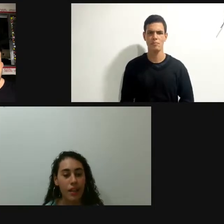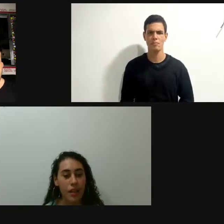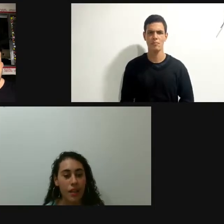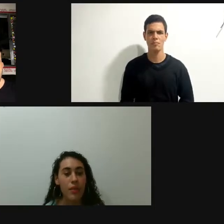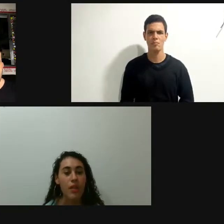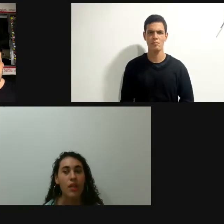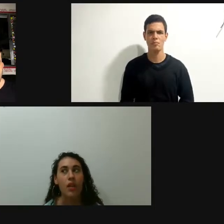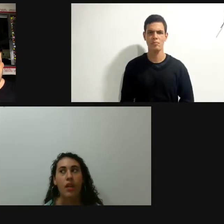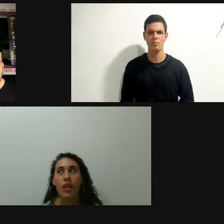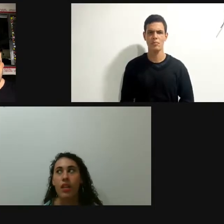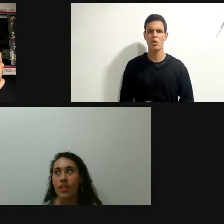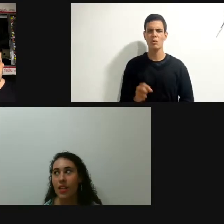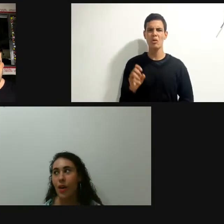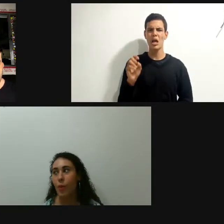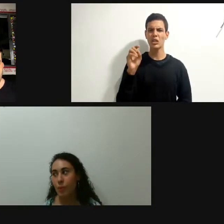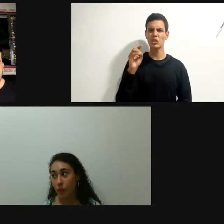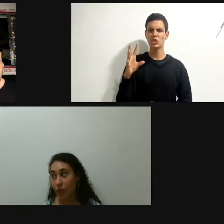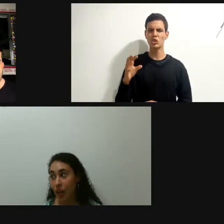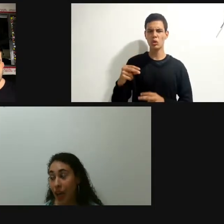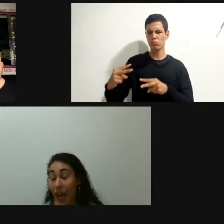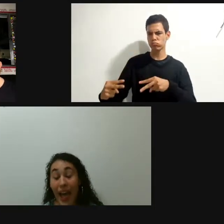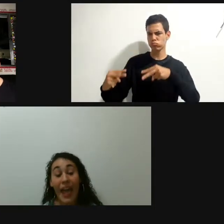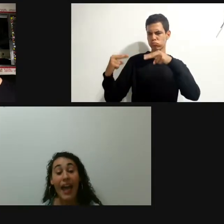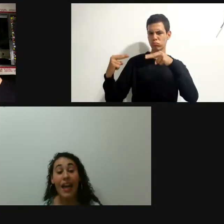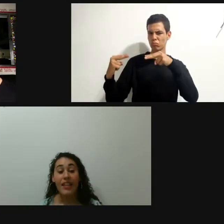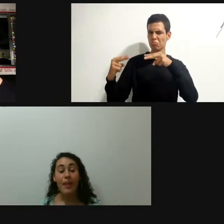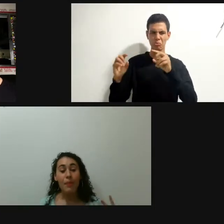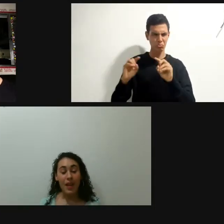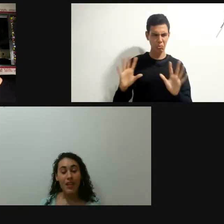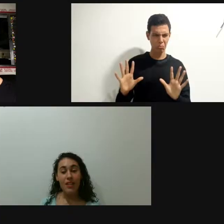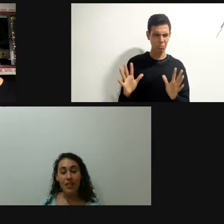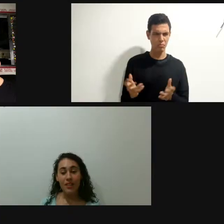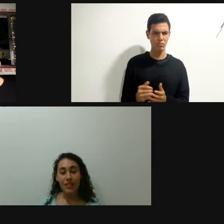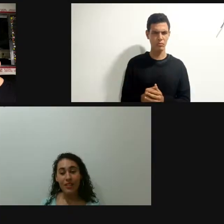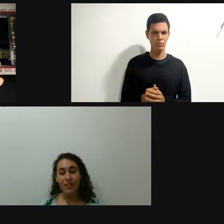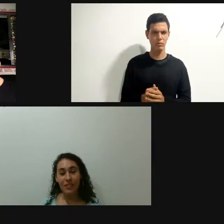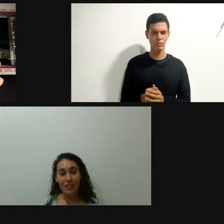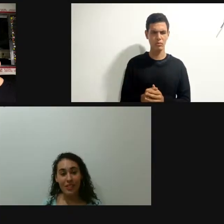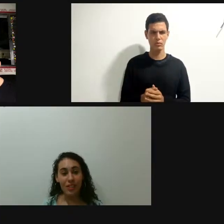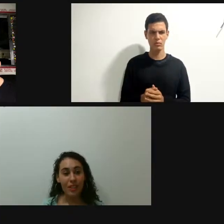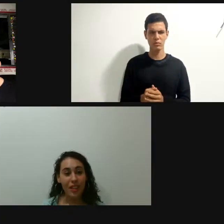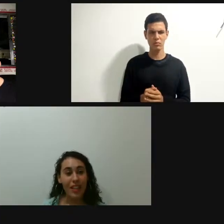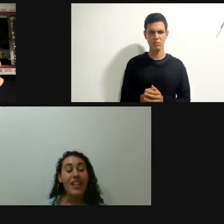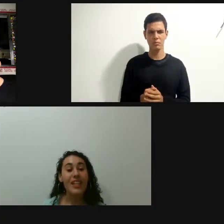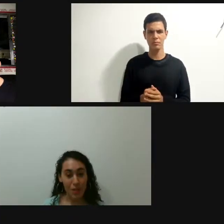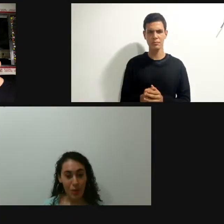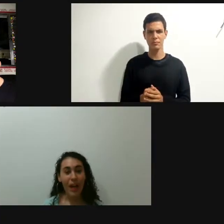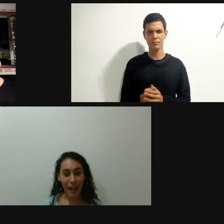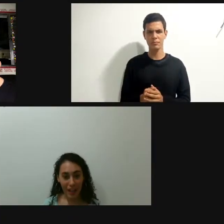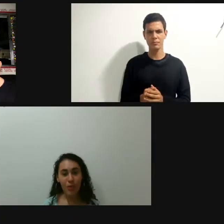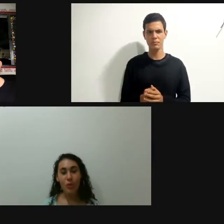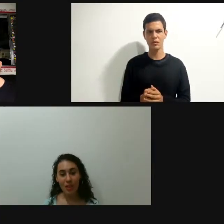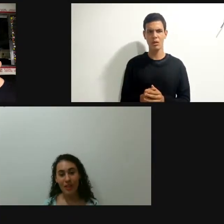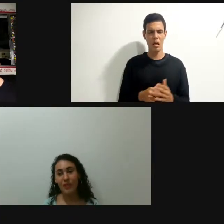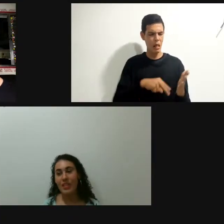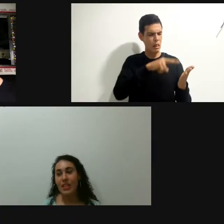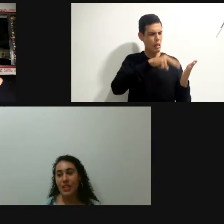online? Então, Acho que é a depende. leitura, né? A leitura que ele está perguntando. Isso, a